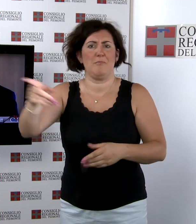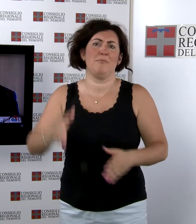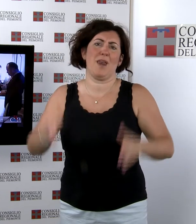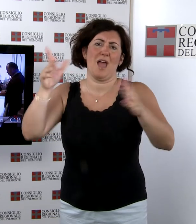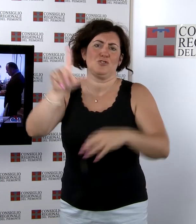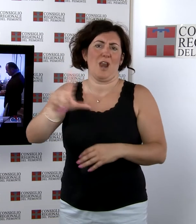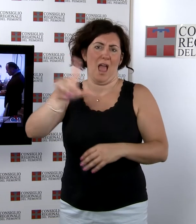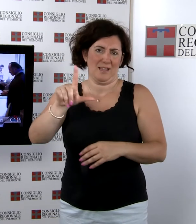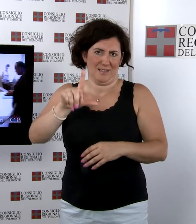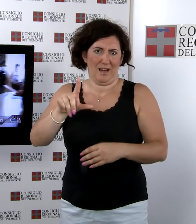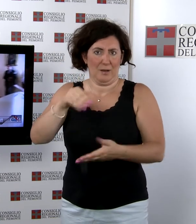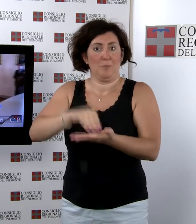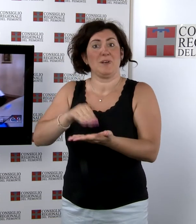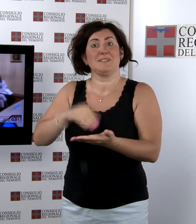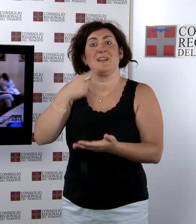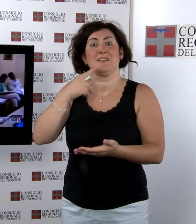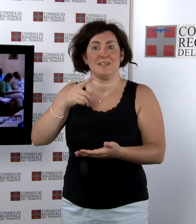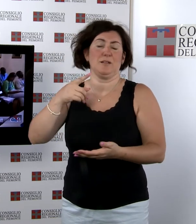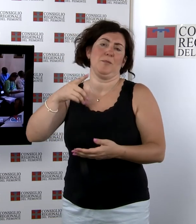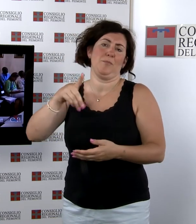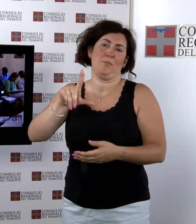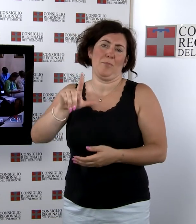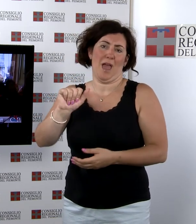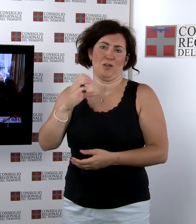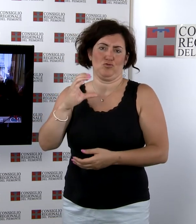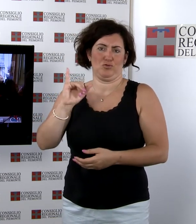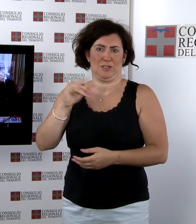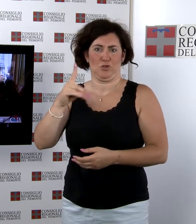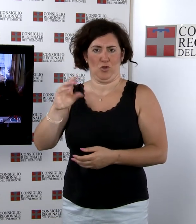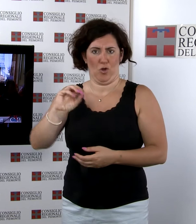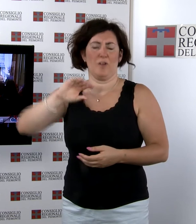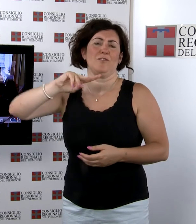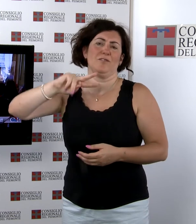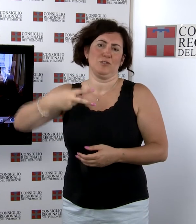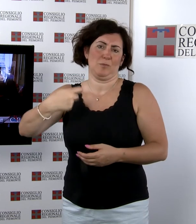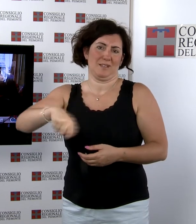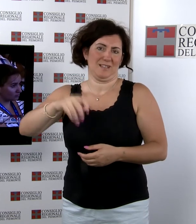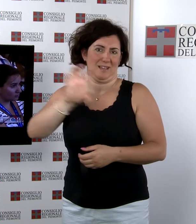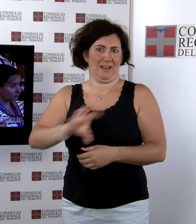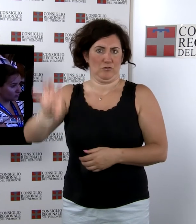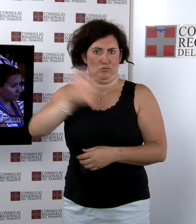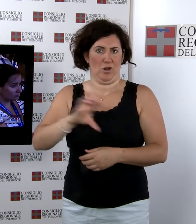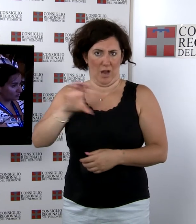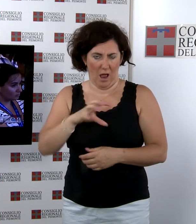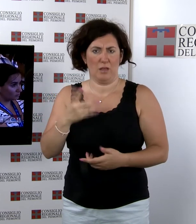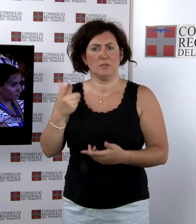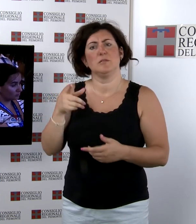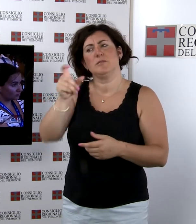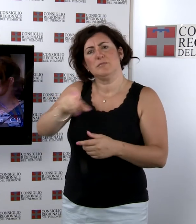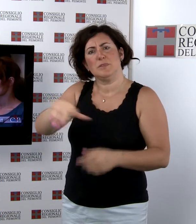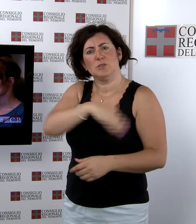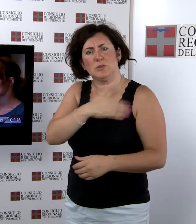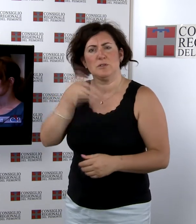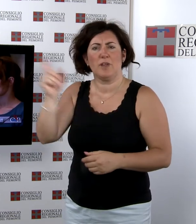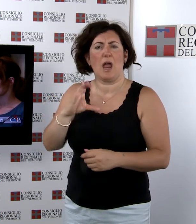Roberto Placido. La delegazione era composta da studenti che già lavorano nell'area ambientale, provenienti da Camerun, Costa Rica,